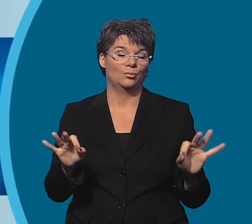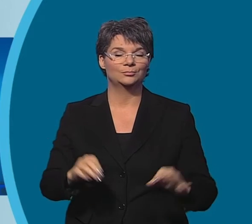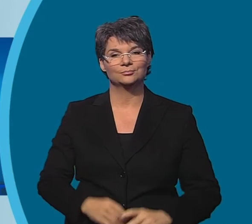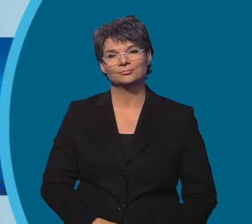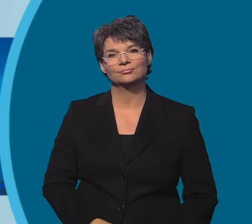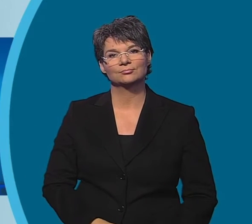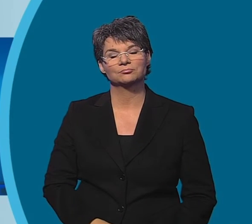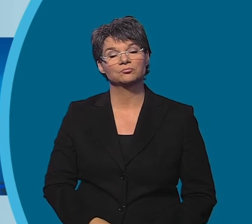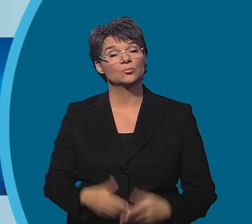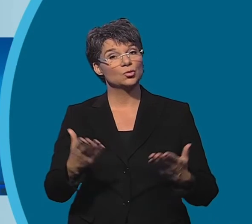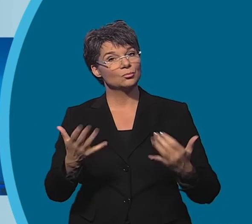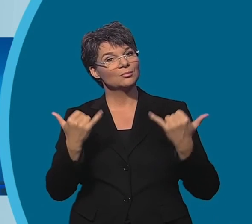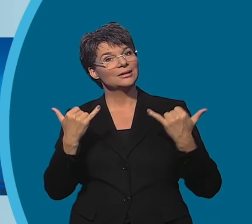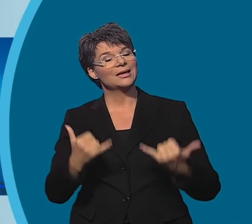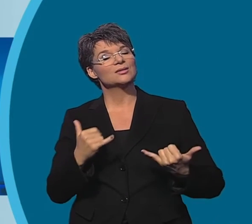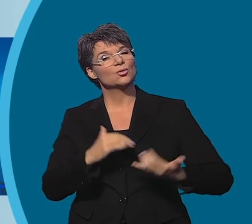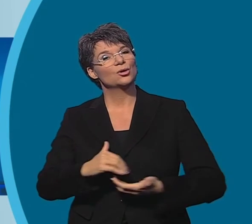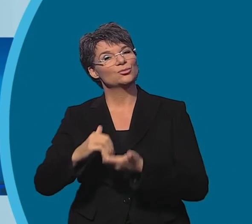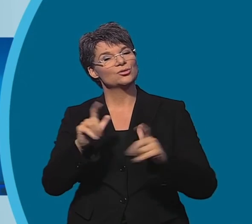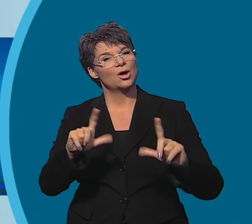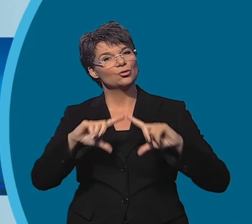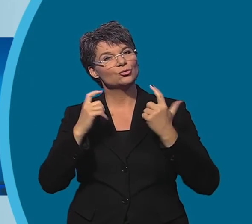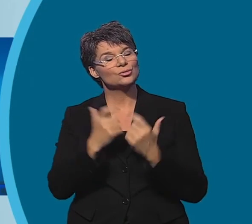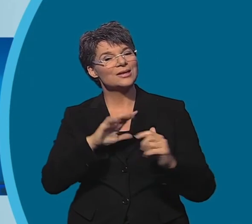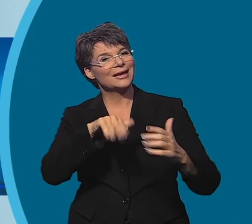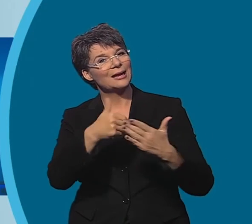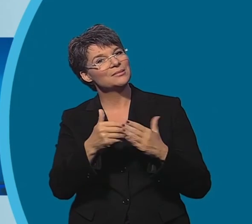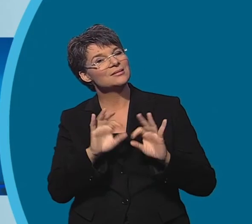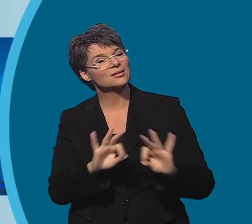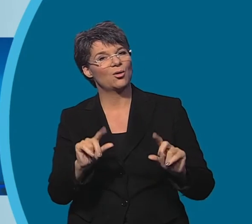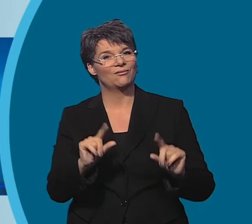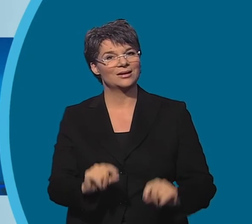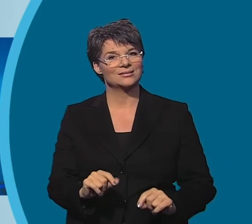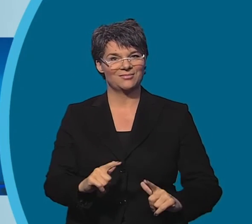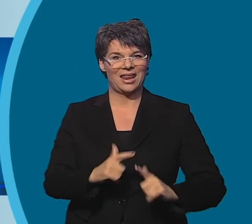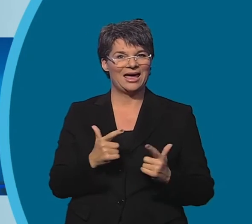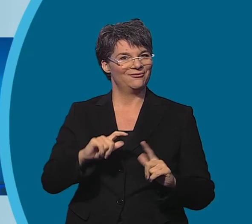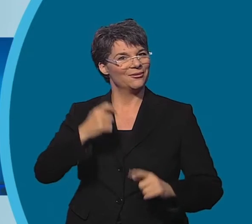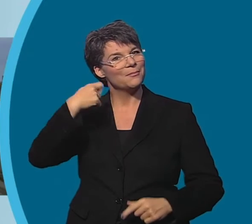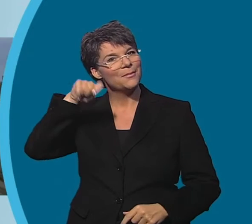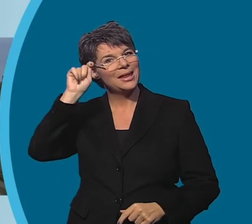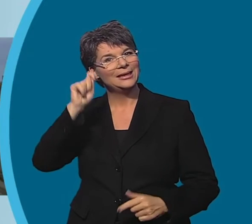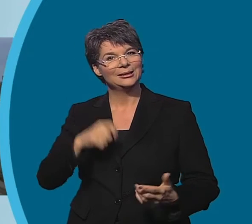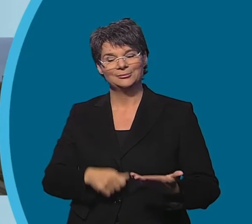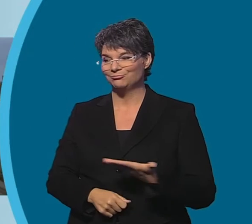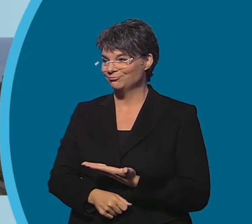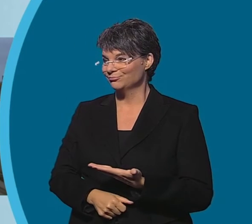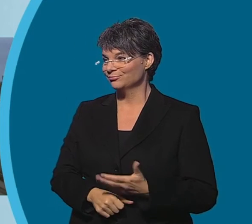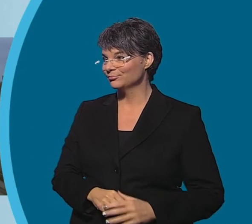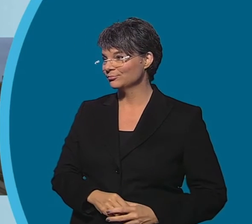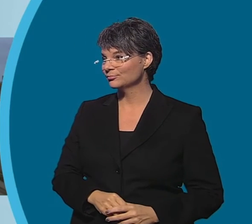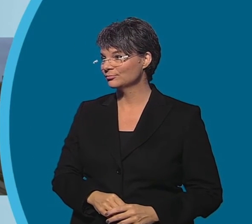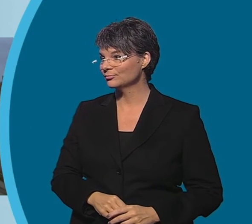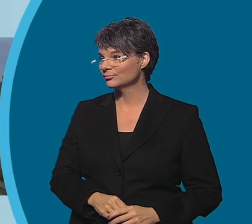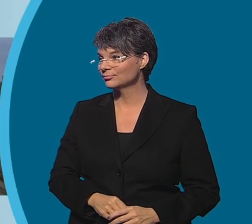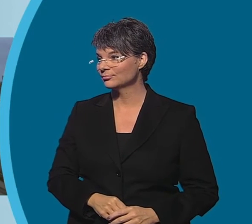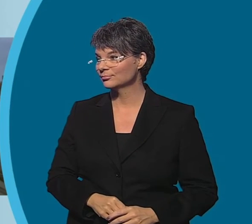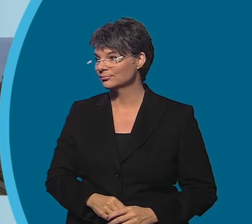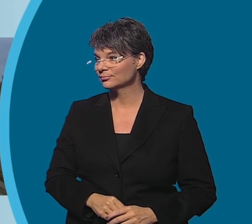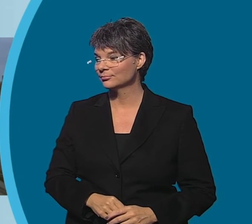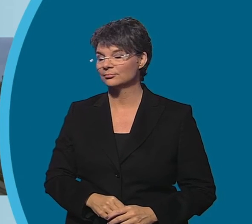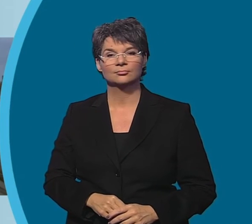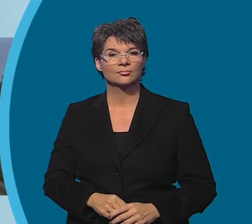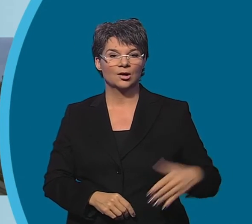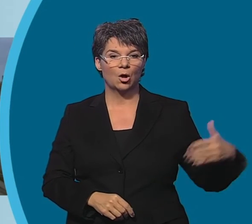den Ergebnissen des Koalitionsausschusses jetzt Tina Hassel live aus Berlin. Auch ohne die scharfe Kritik